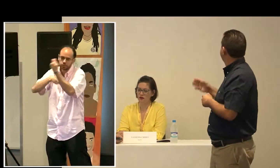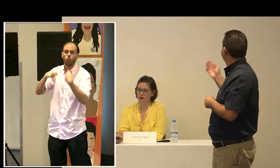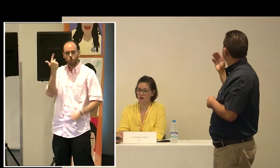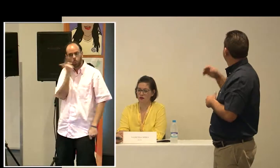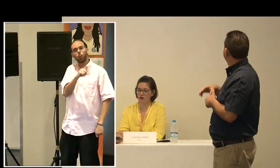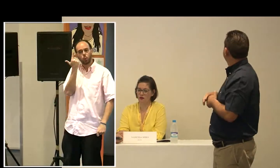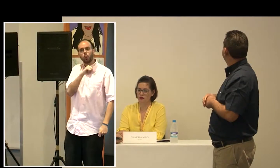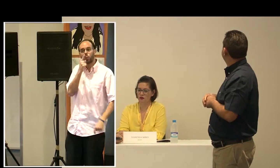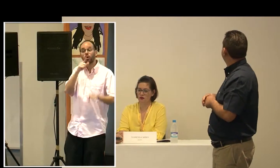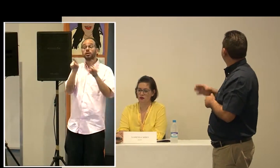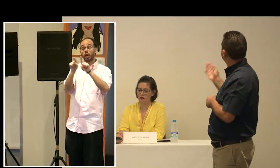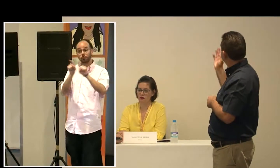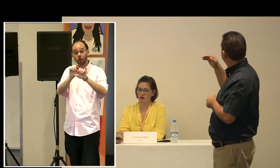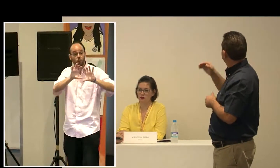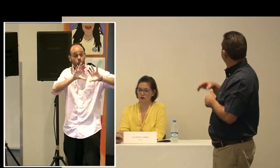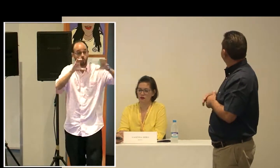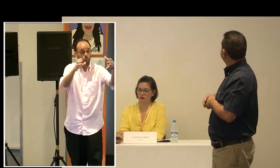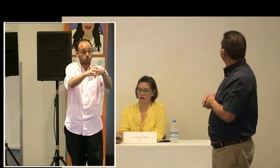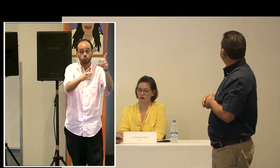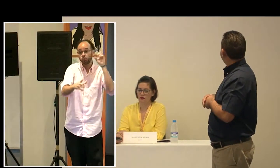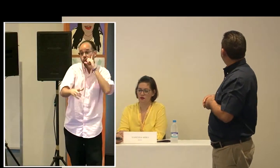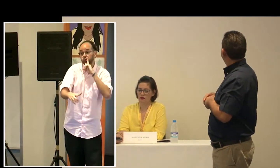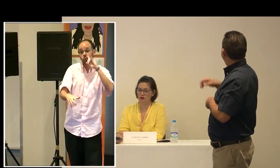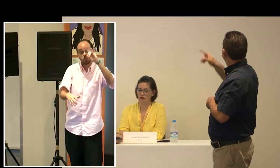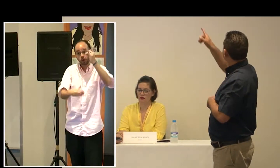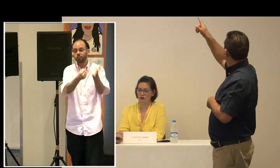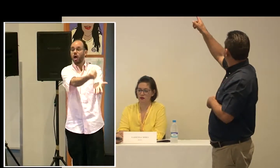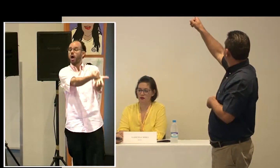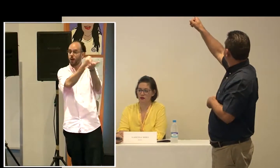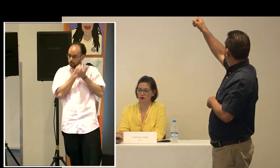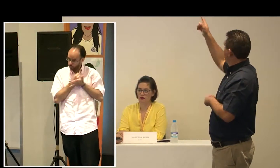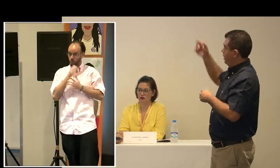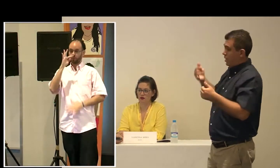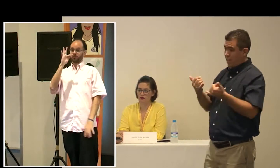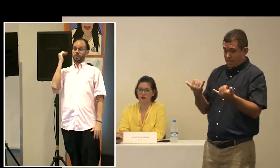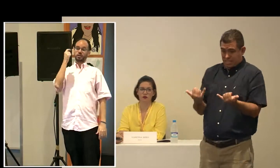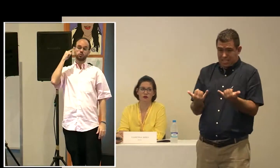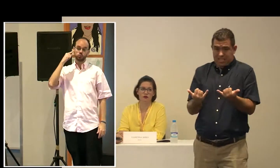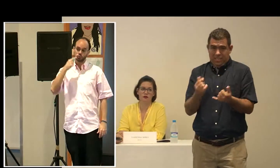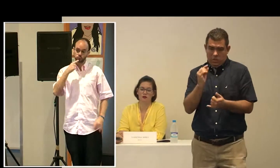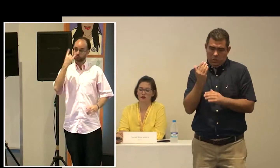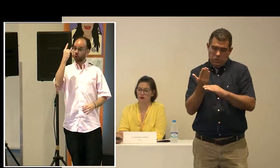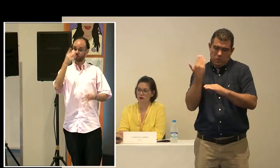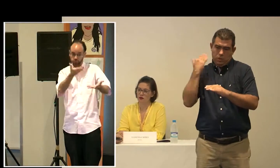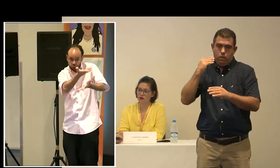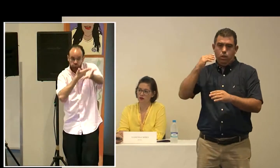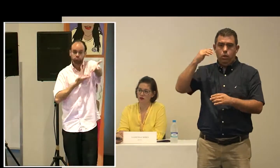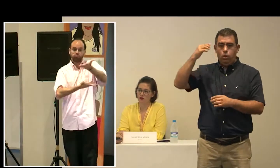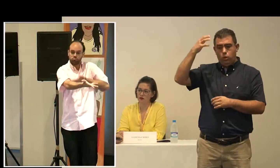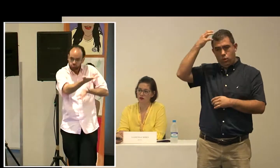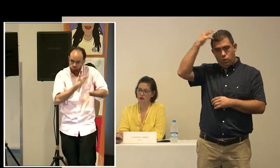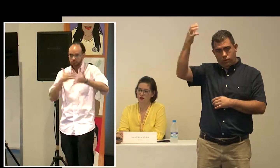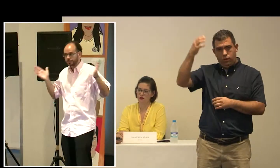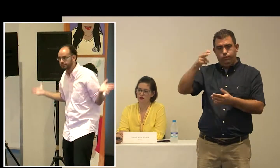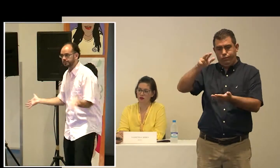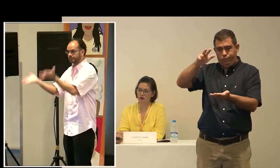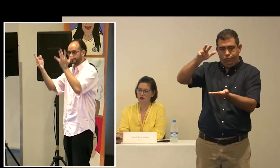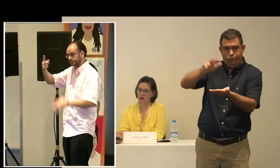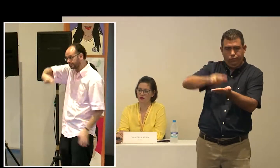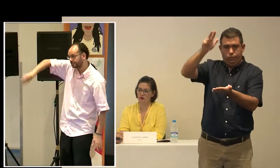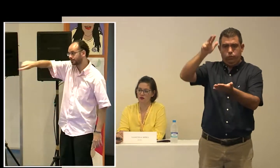solicitando financiamentos, pedindo ajuda. Nós conseguimos na maioria das vezes. Os surdos da Bolívia também ajudam, a